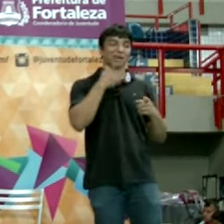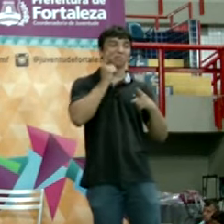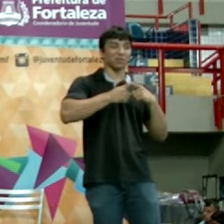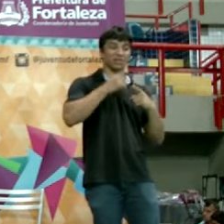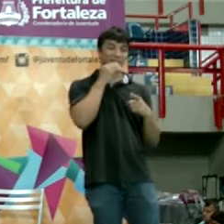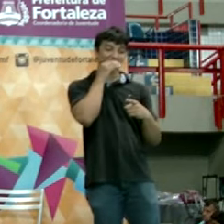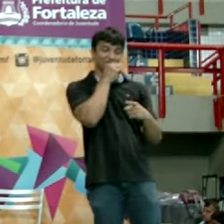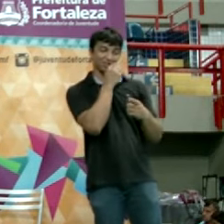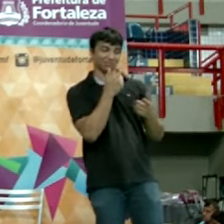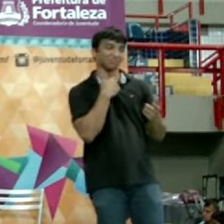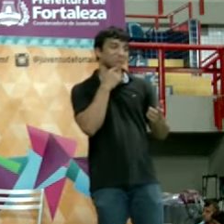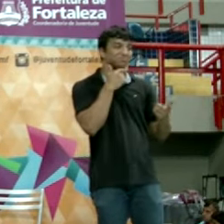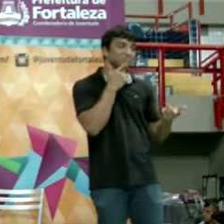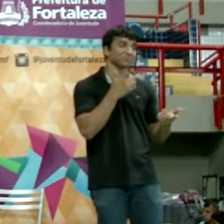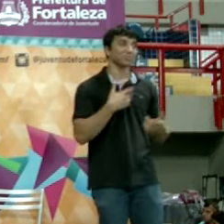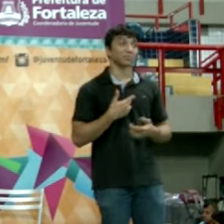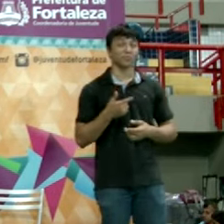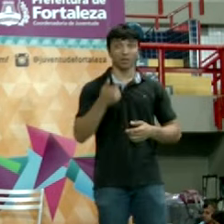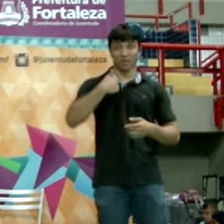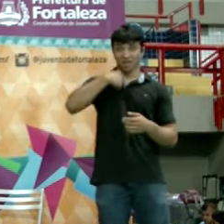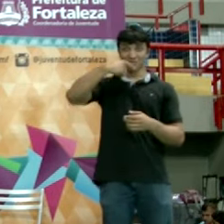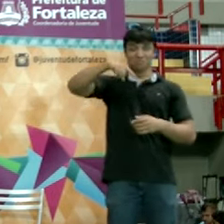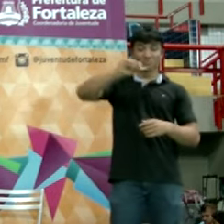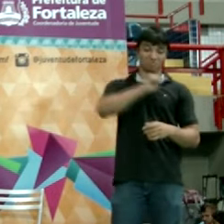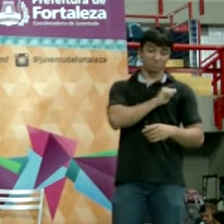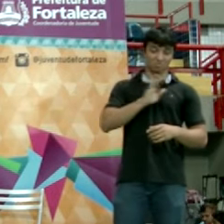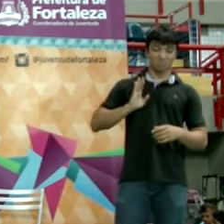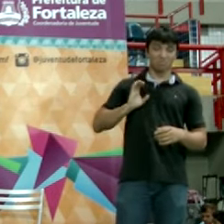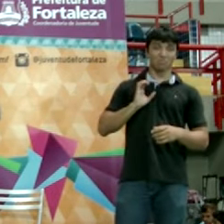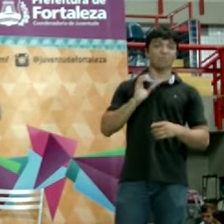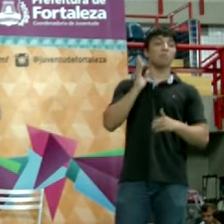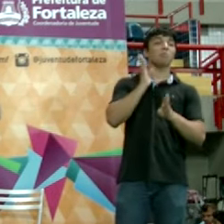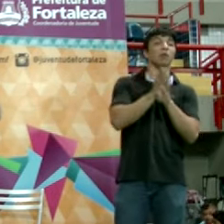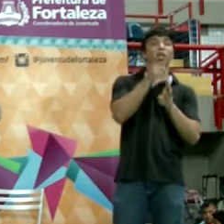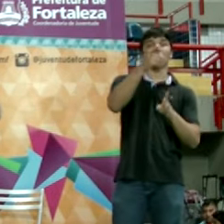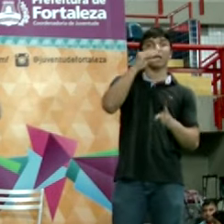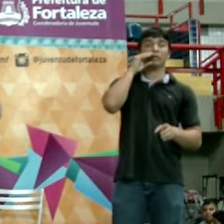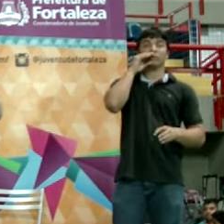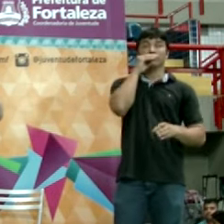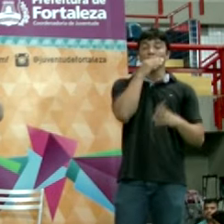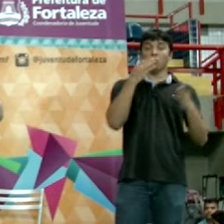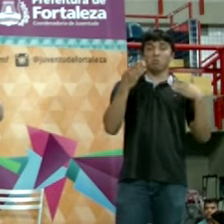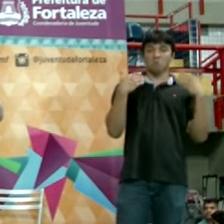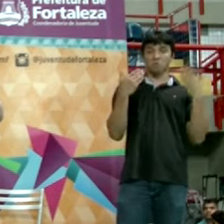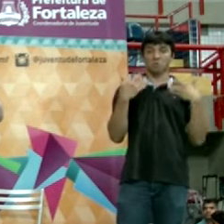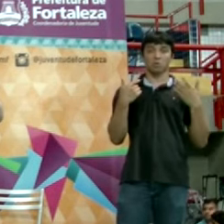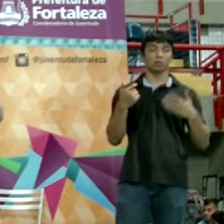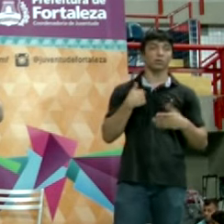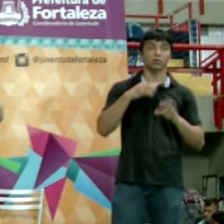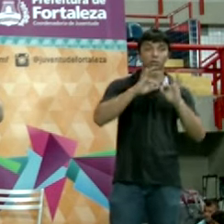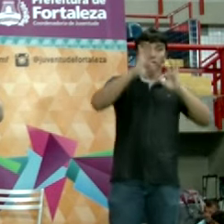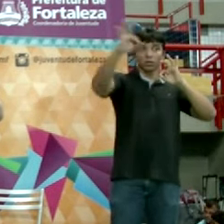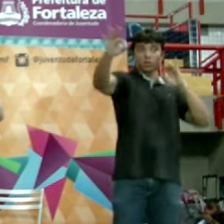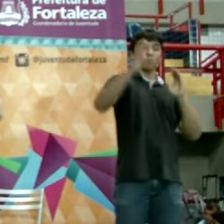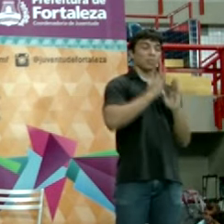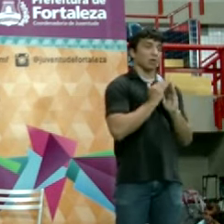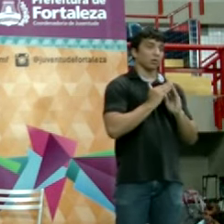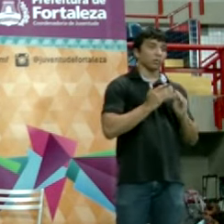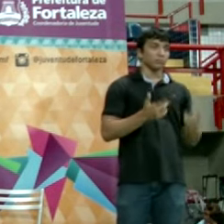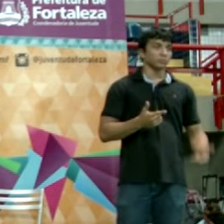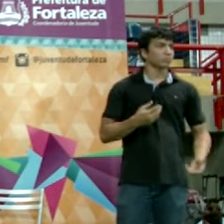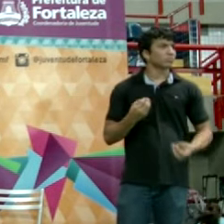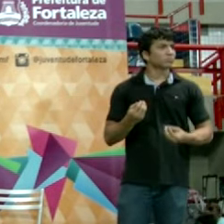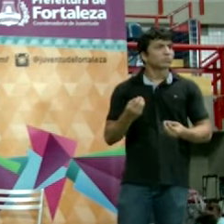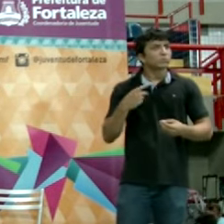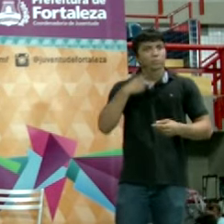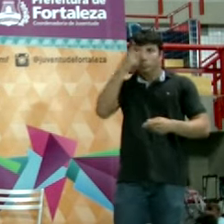quente. Ah, eu não vou para a academia nem porque lá é quente. É longe da minha casa. E tem gente